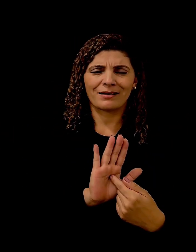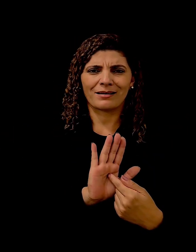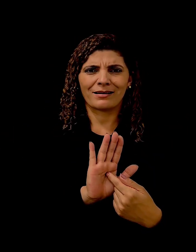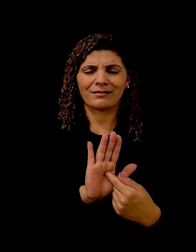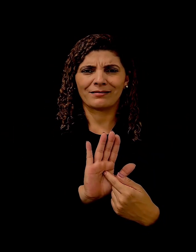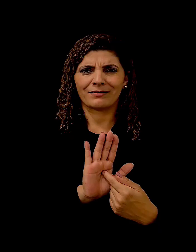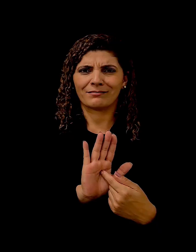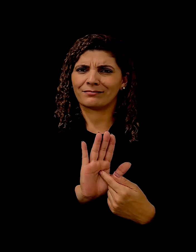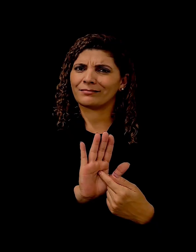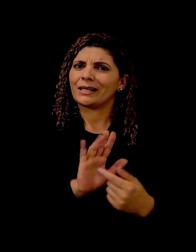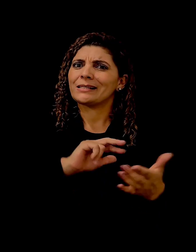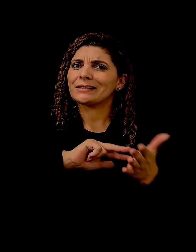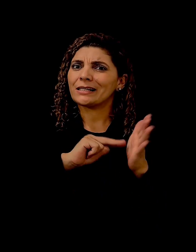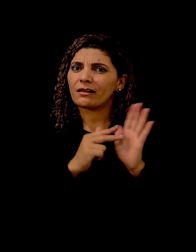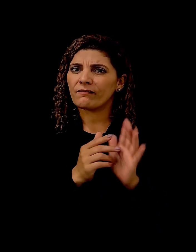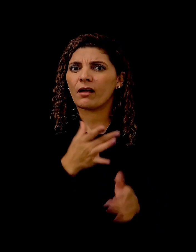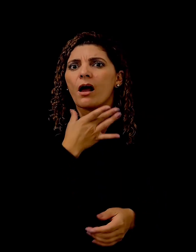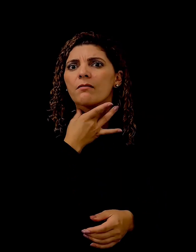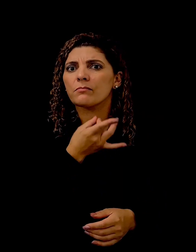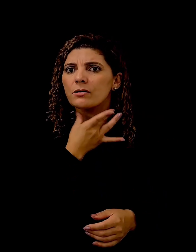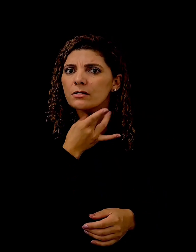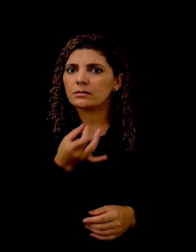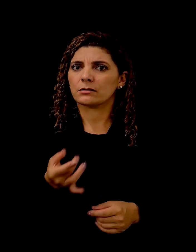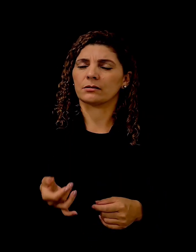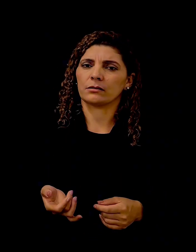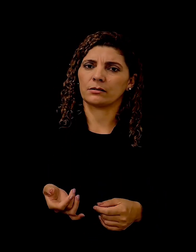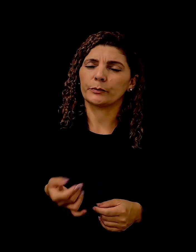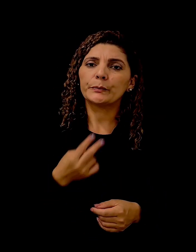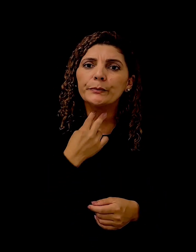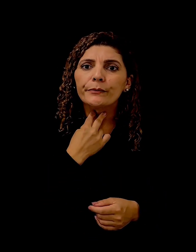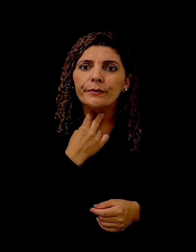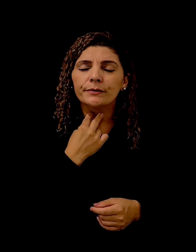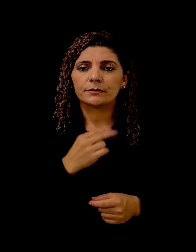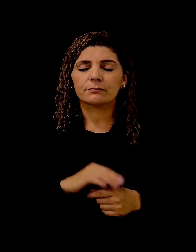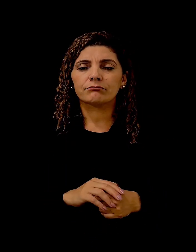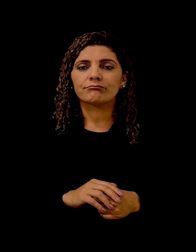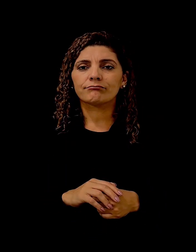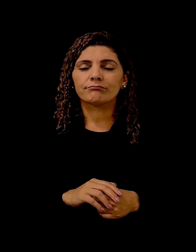hipócritas. Quer dizer, Jesus está aqui